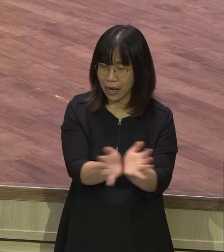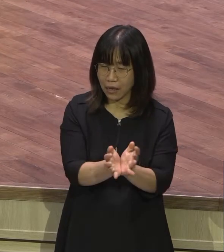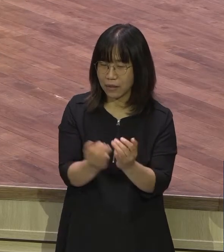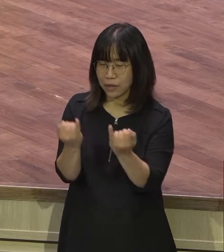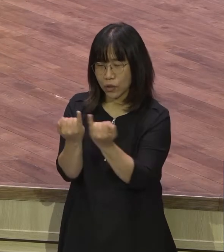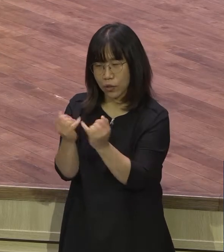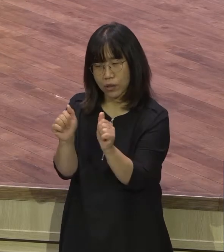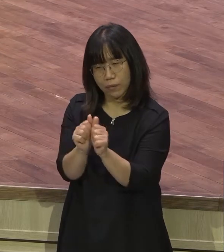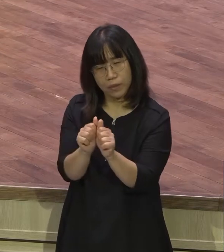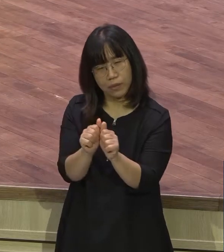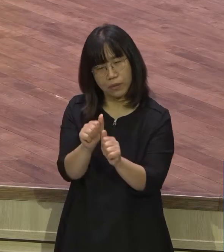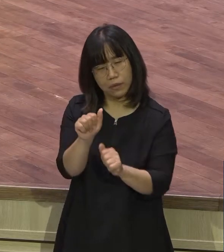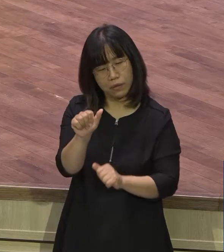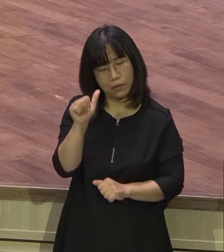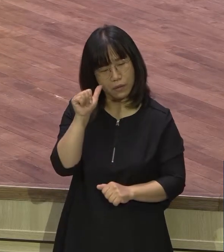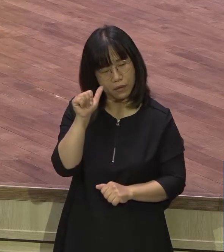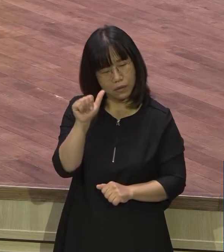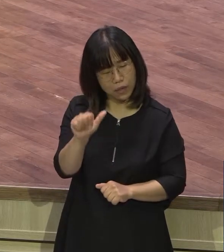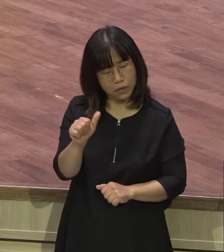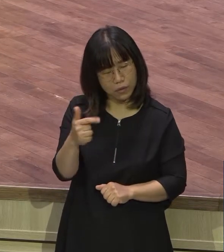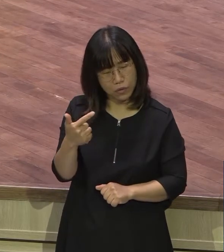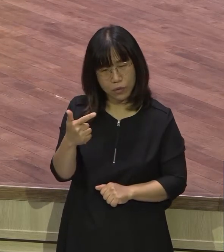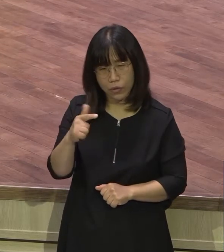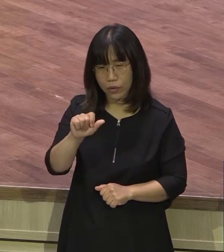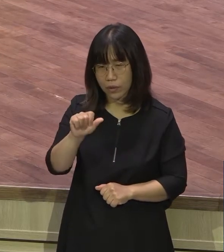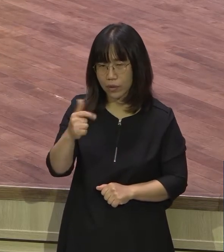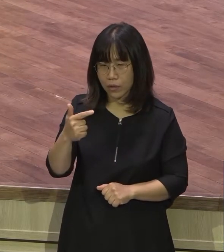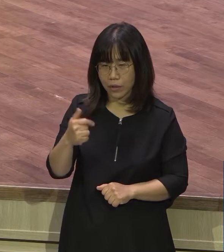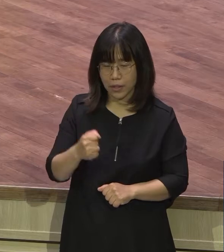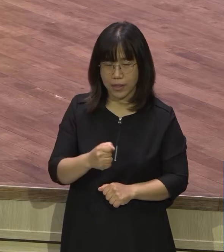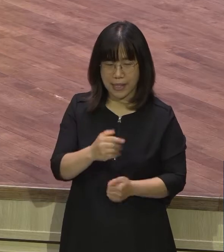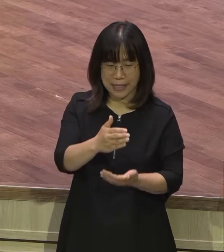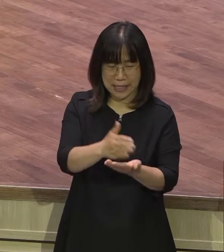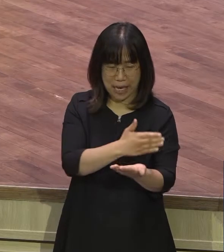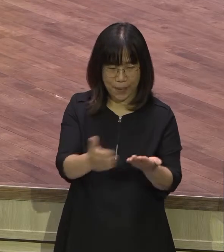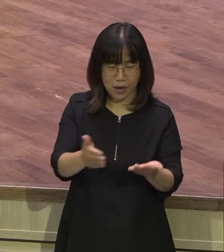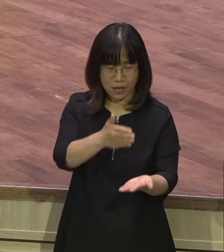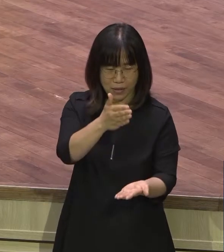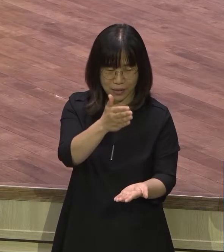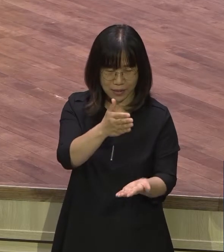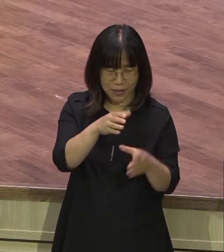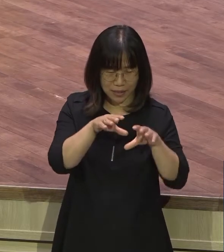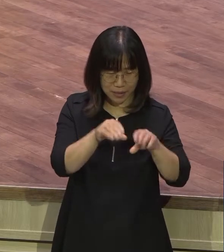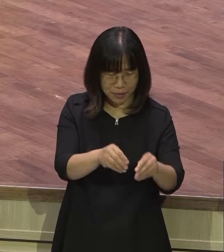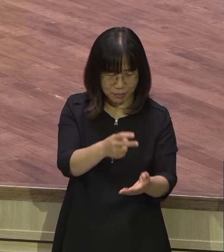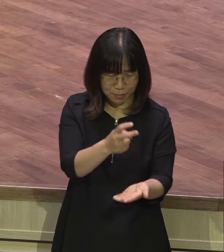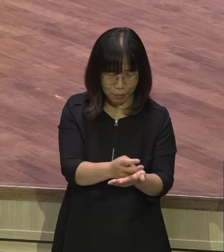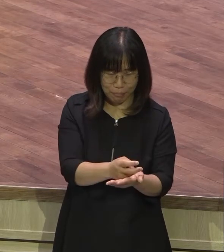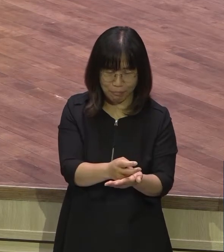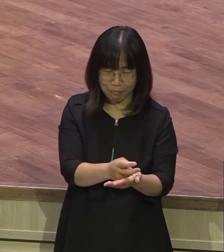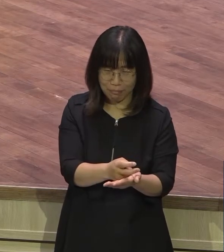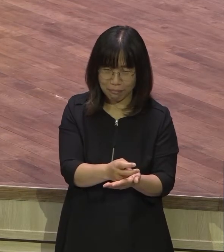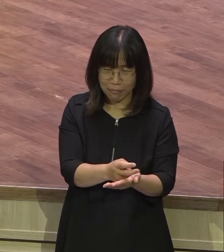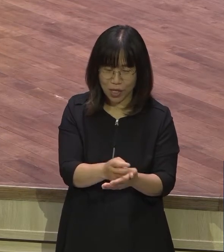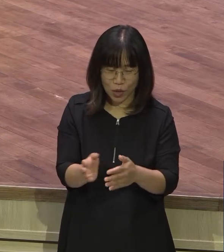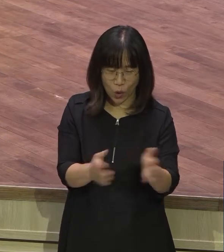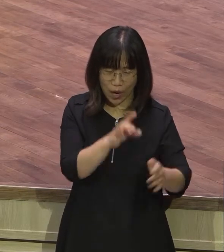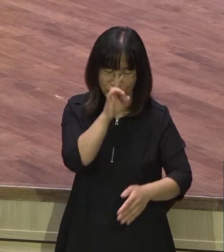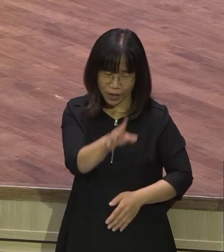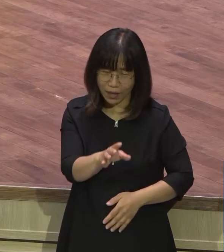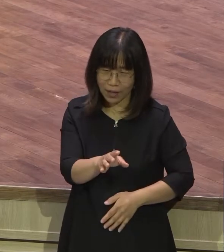남자 한 대여섯 일곱 명 나와가지고 차별금지법 절대로 통과 못 생긴다고 교회가 그렇게 되면